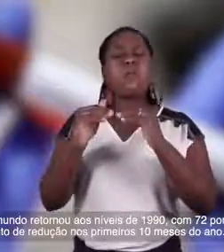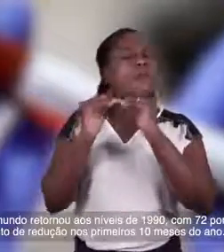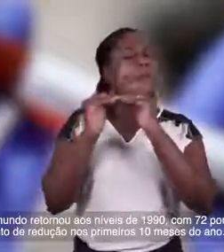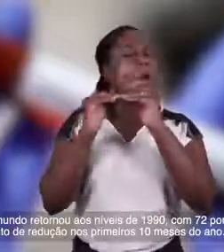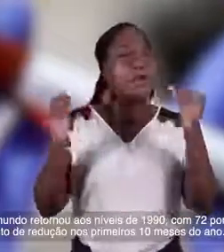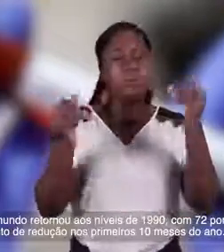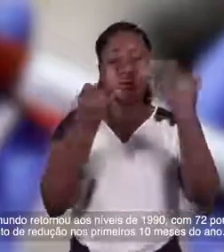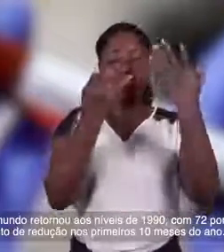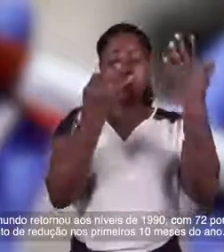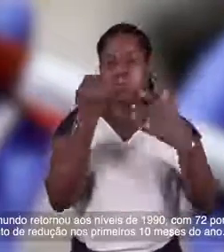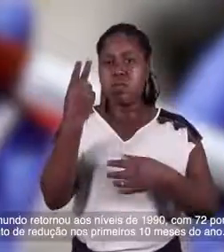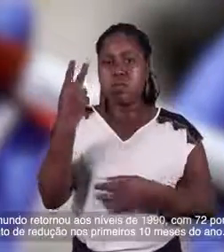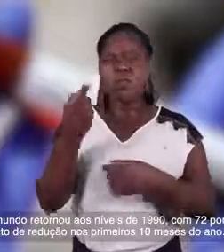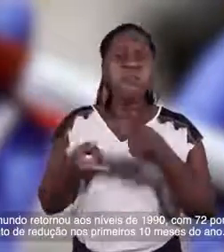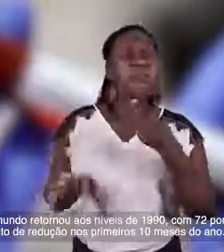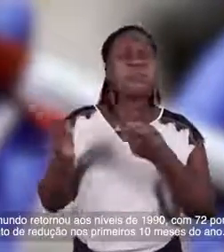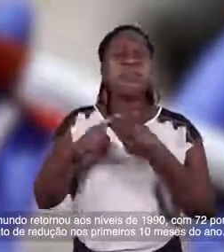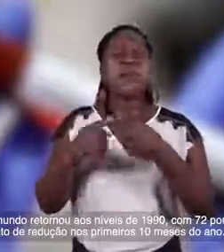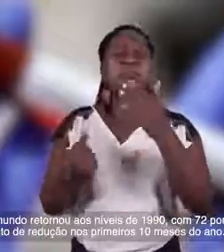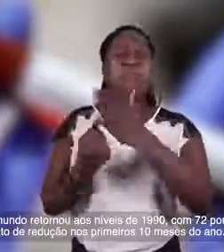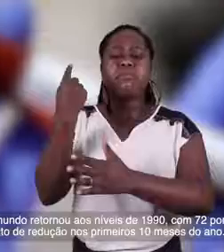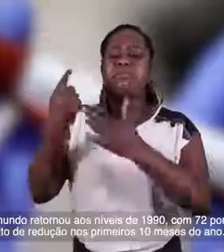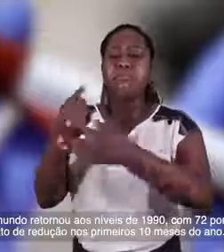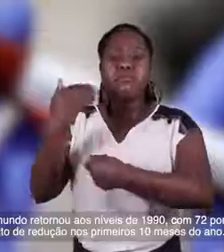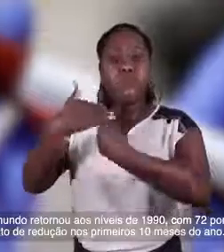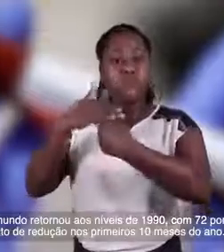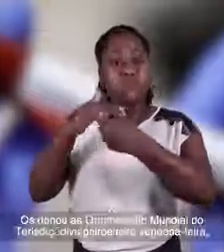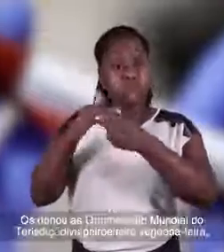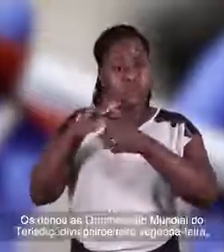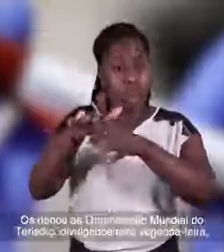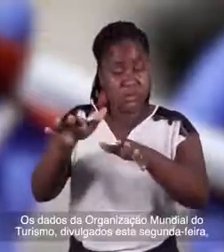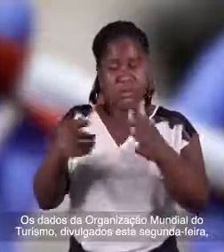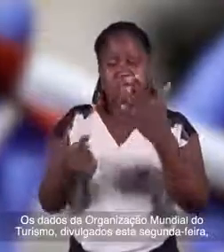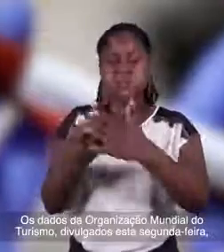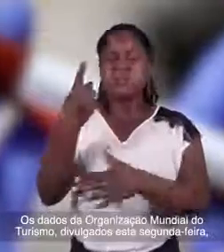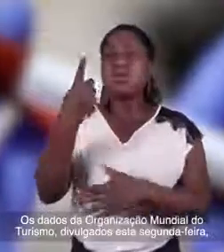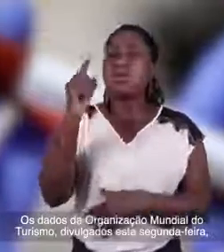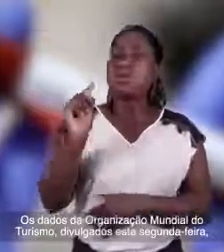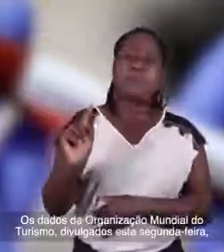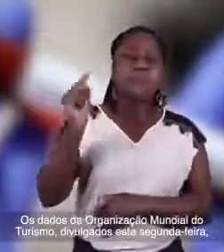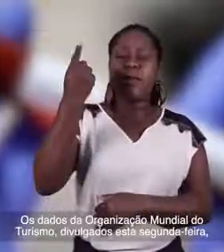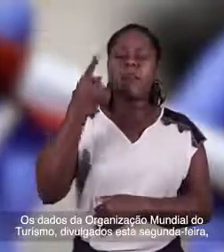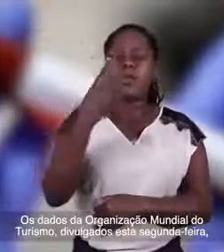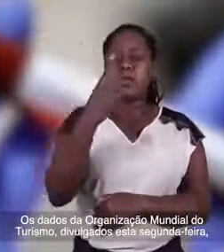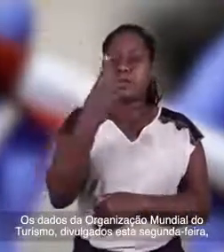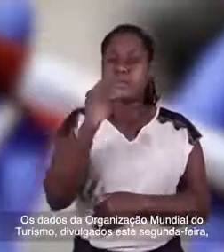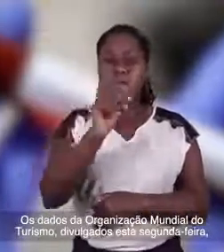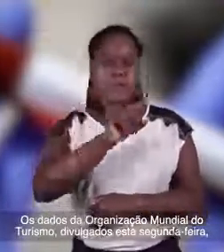72% de redução nos primeiros 10 meses do ano. Os dados da Organização Mundial do